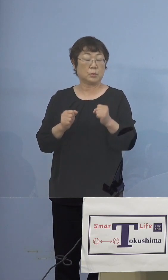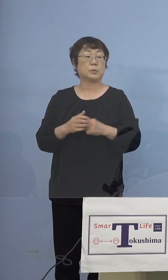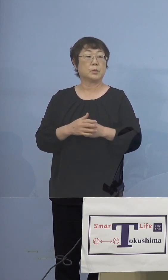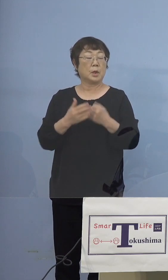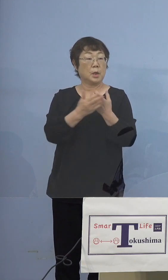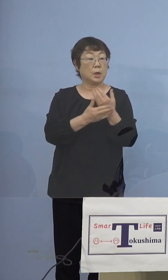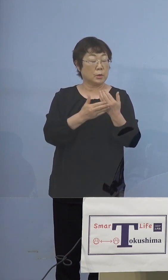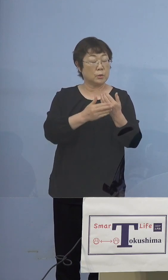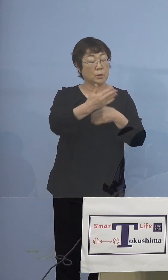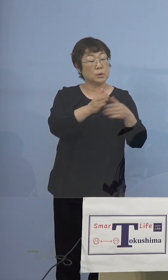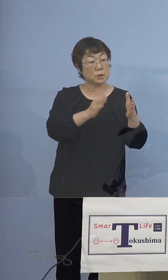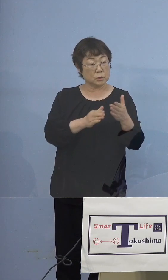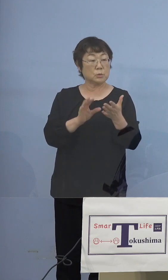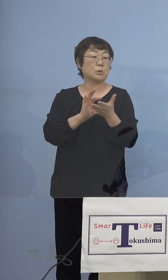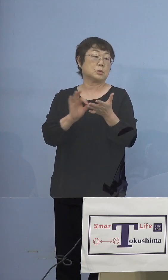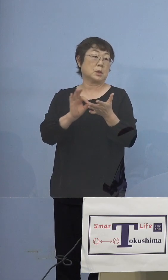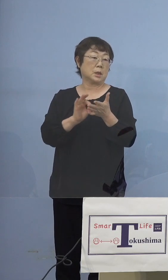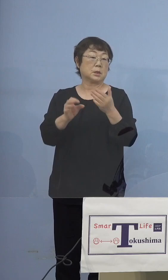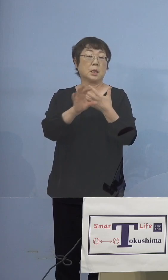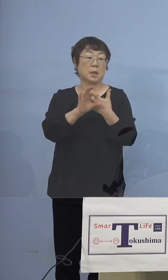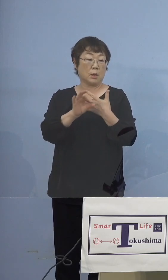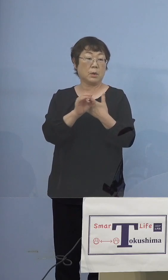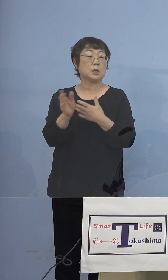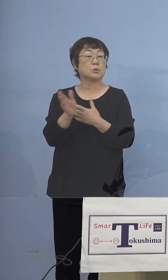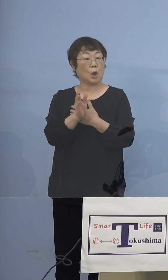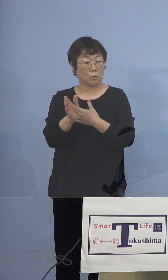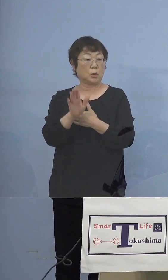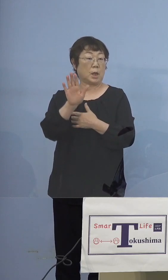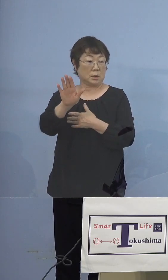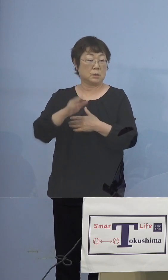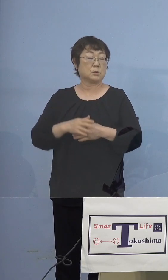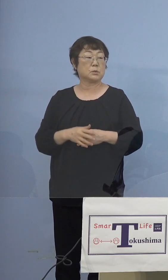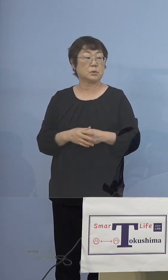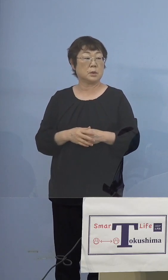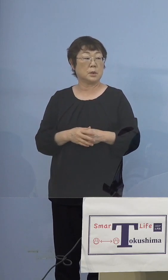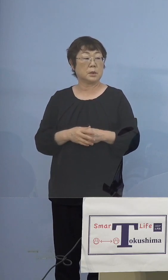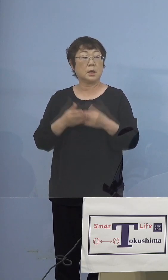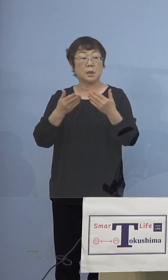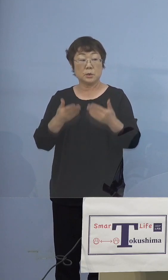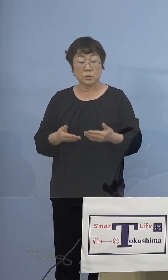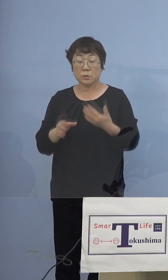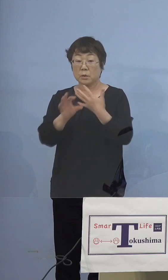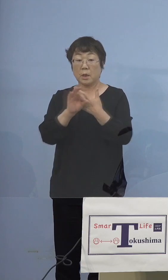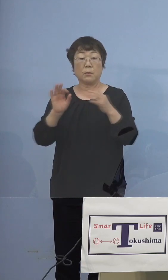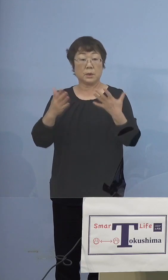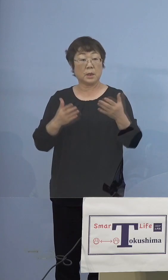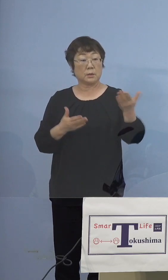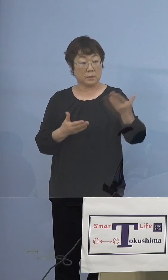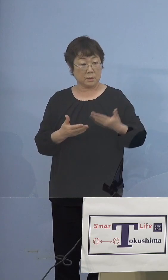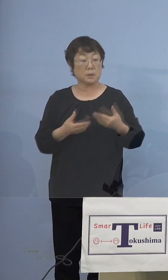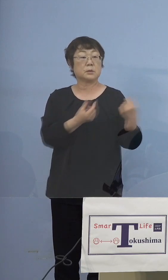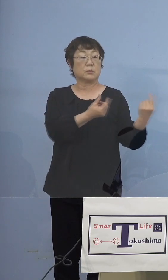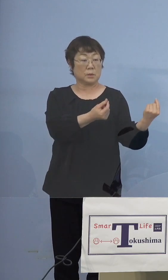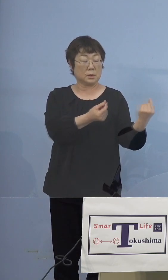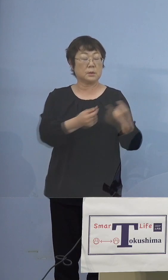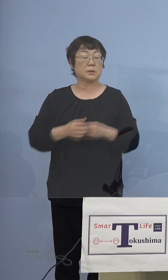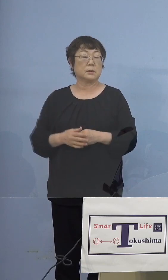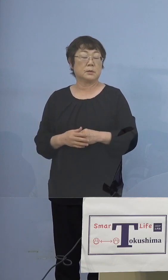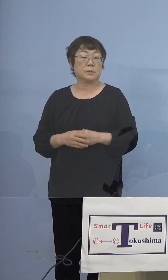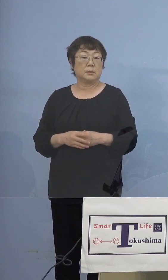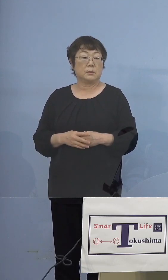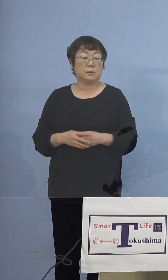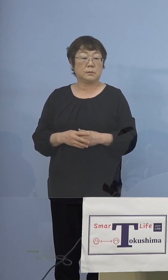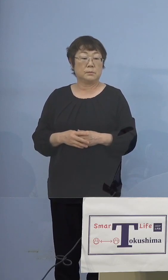た事例ということであればそういった事例があ ったけども、重篤な事例というのは今のところはないと。はい、わかりました。